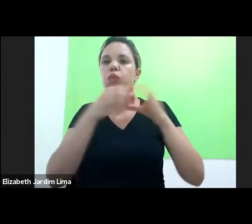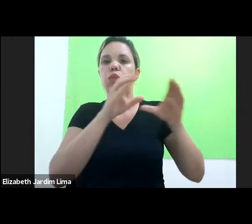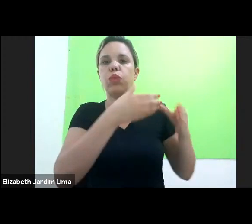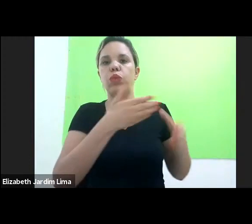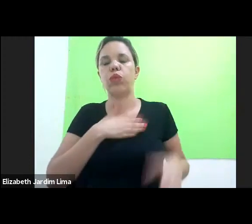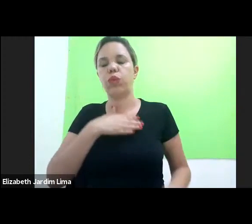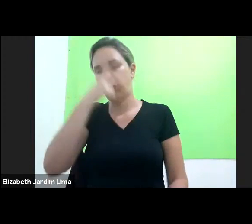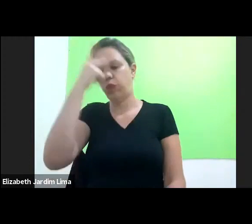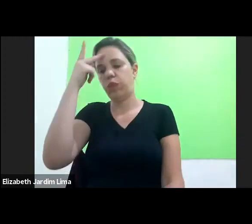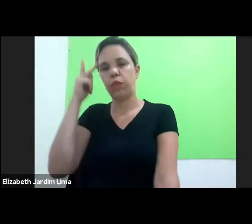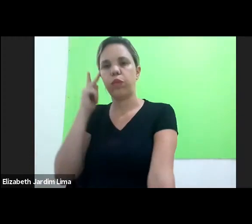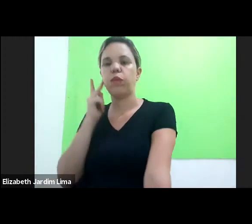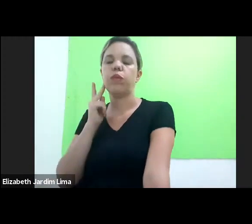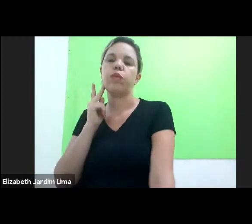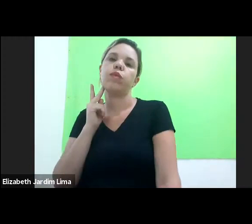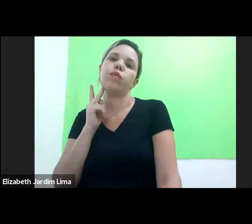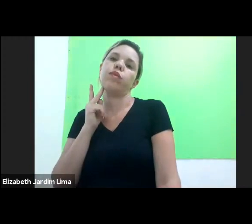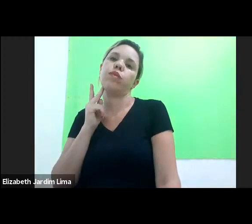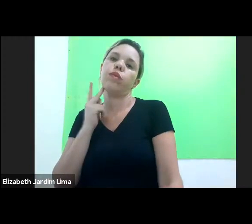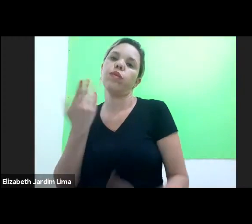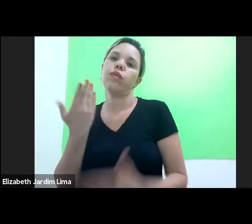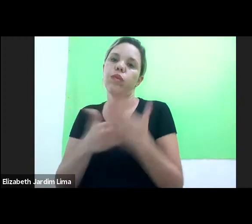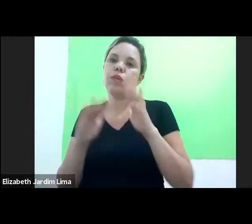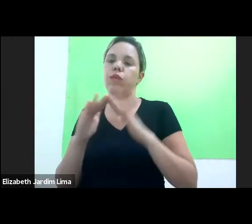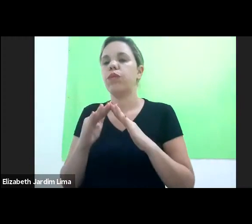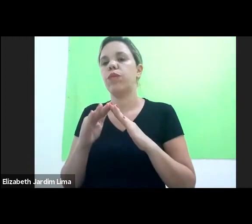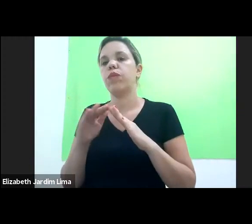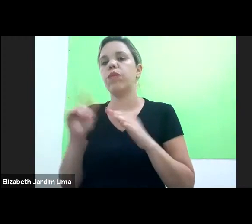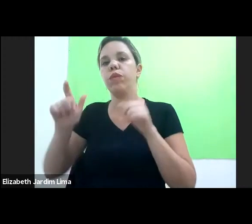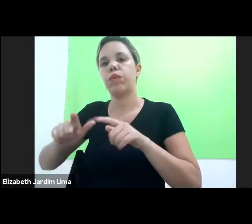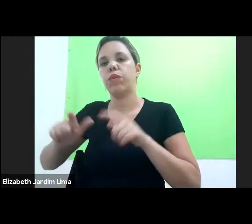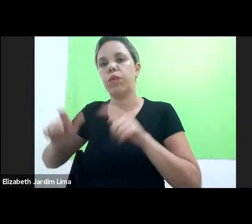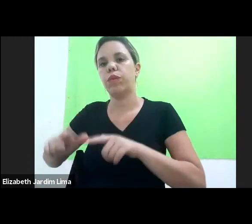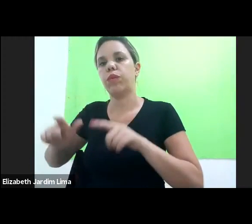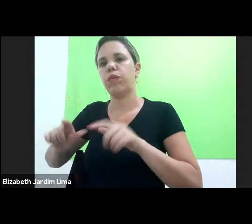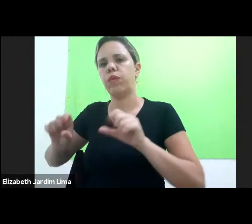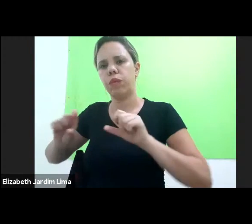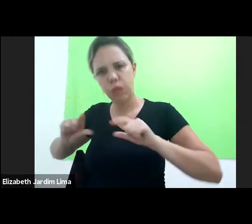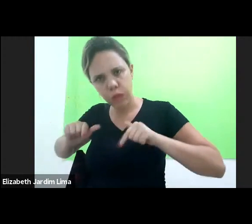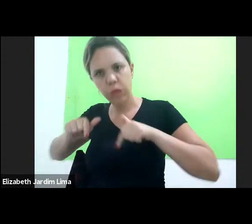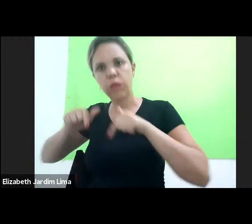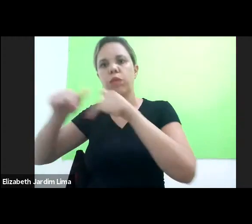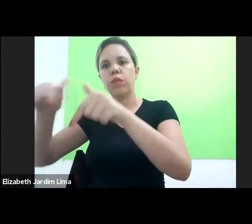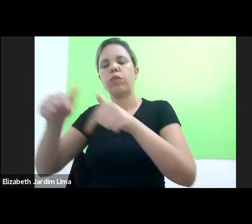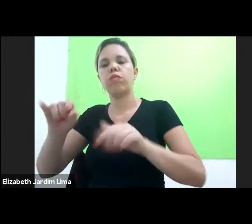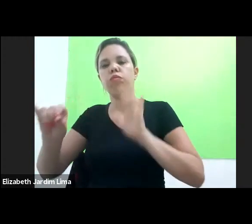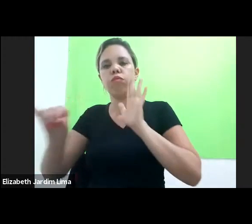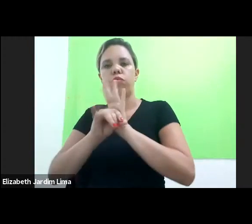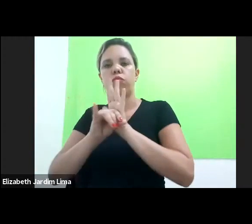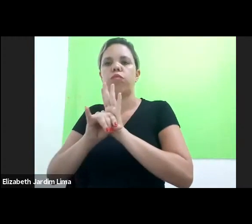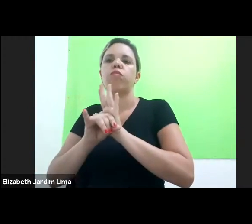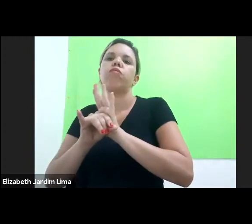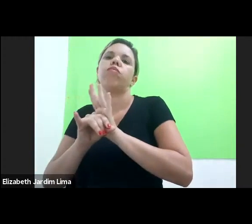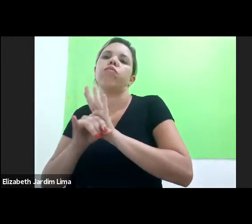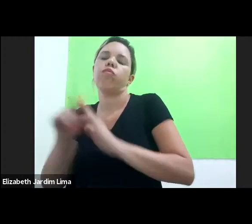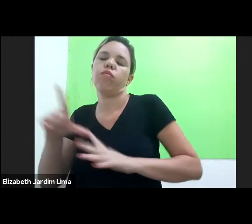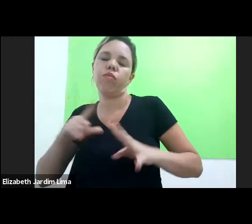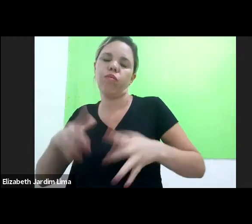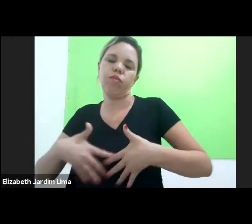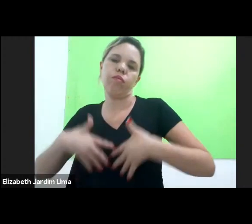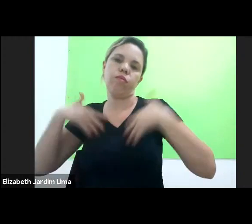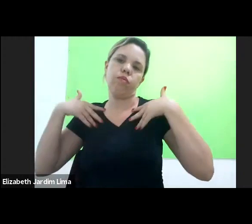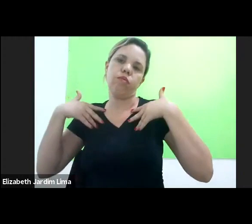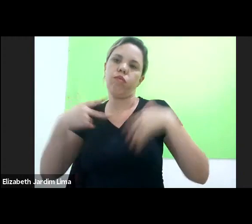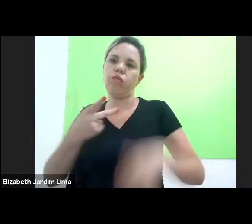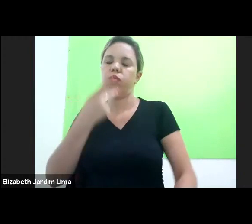povo, a escola é um espaço de fortalecimento da nossa identidade. Eu tenho muito orgulho de dizer